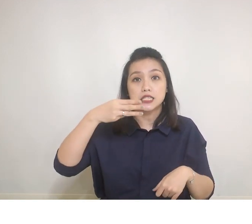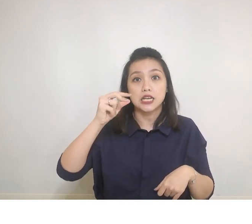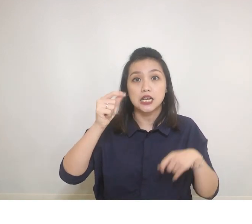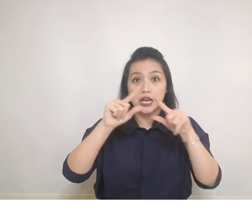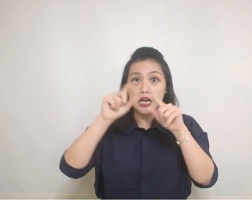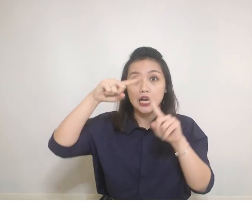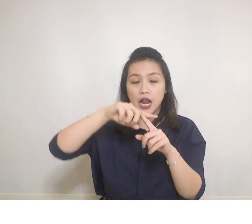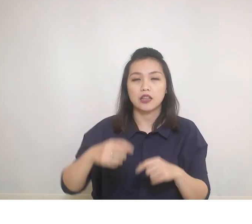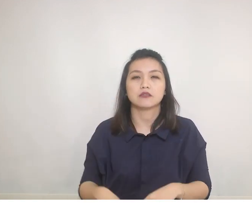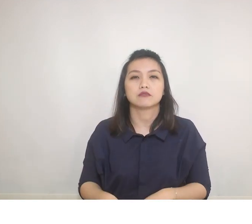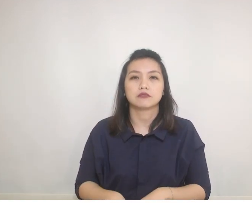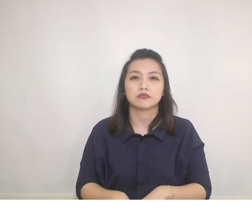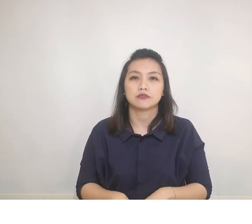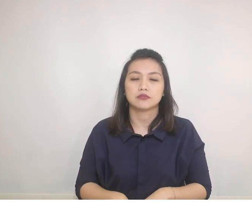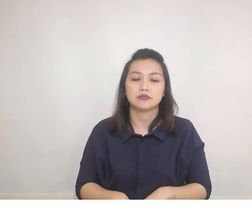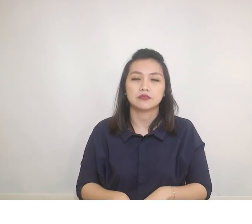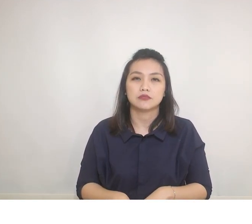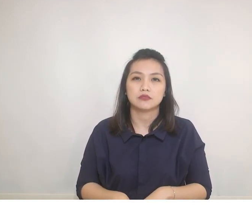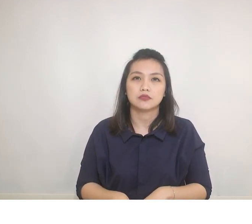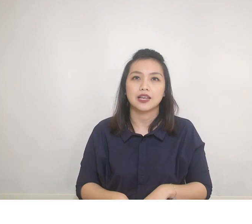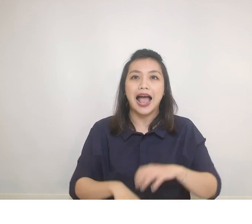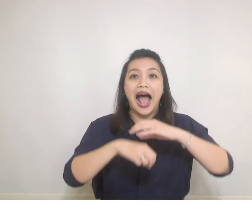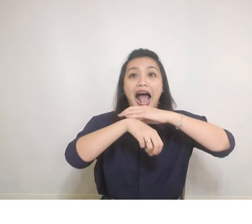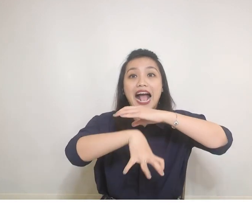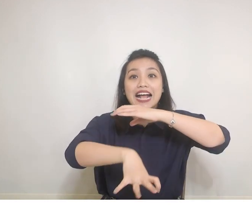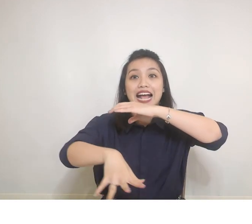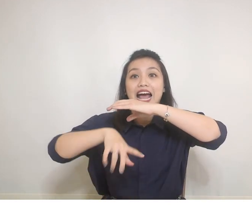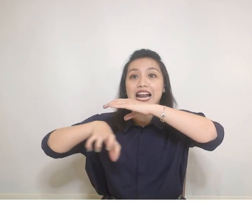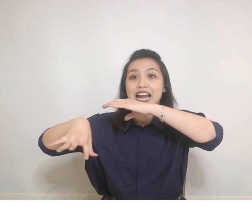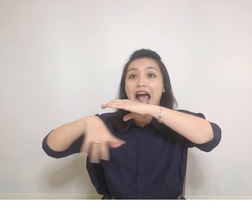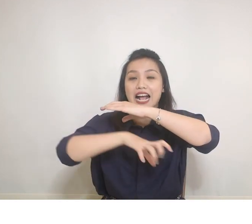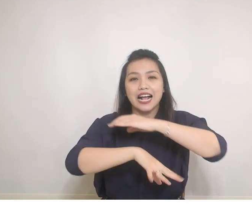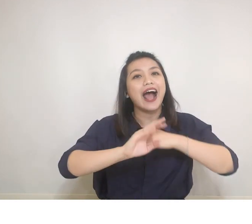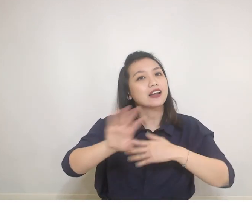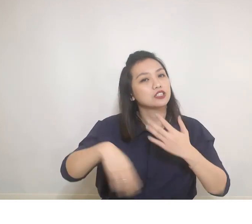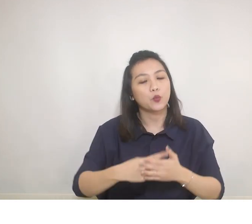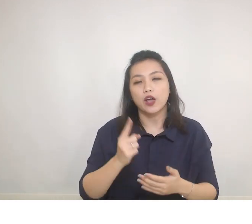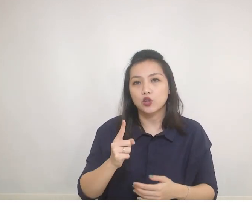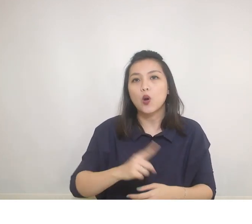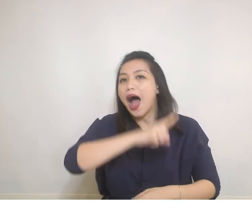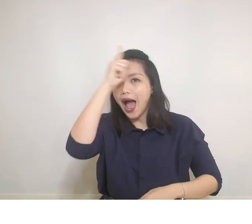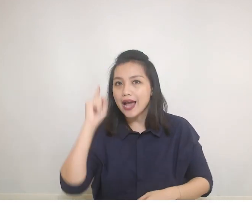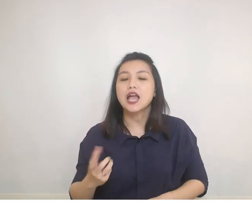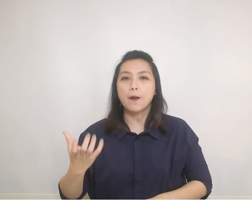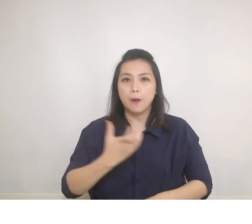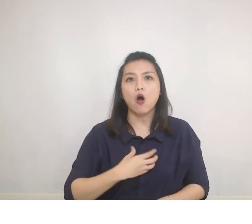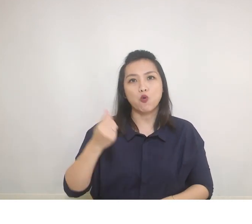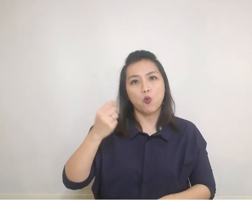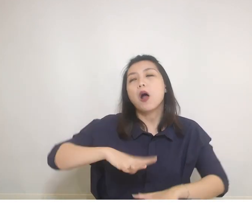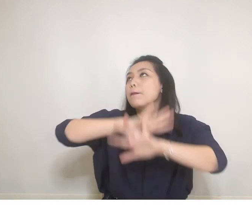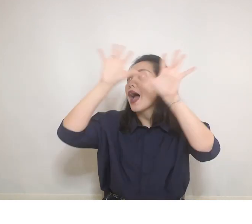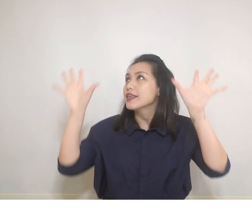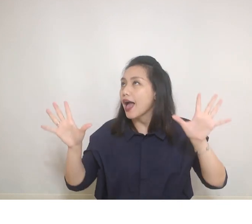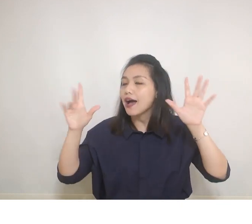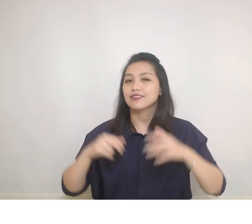tahun, ujung-ujungnya adalah keruntuhan dan kebinasaan. Kenapa? Karena seharusnya tadi balik yang pertama, seharusnya kita ini